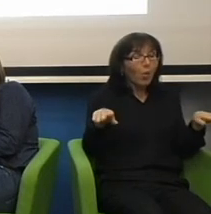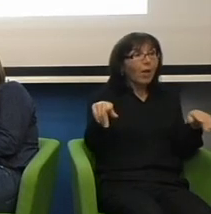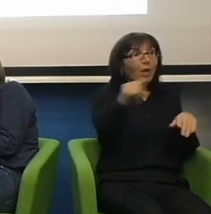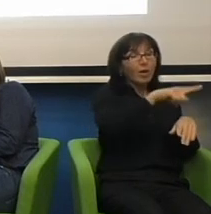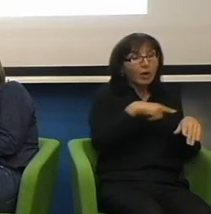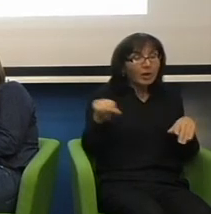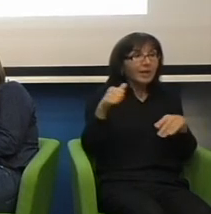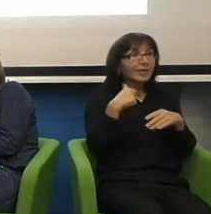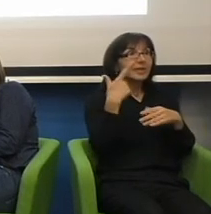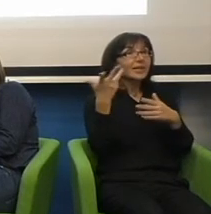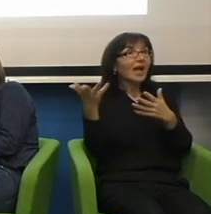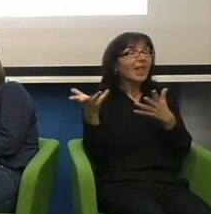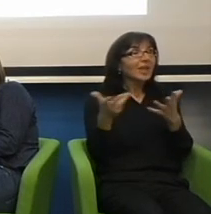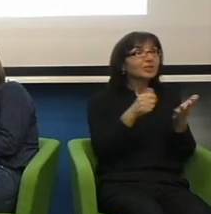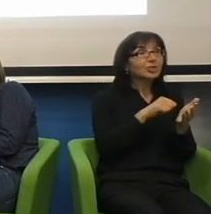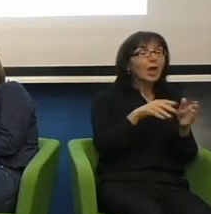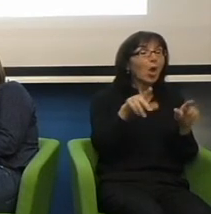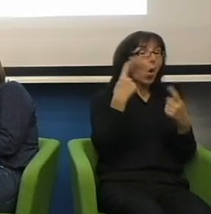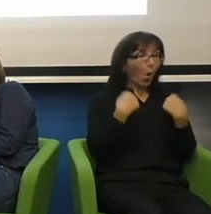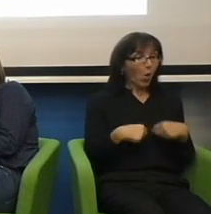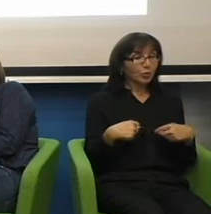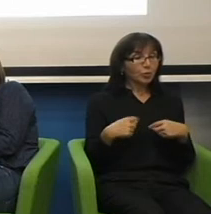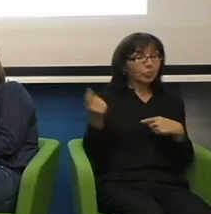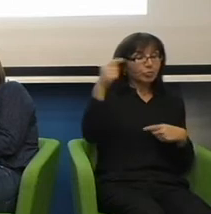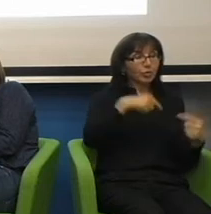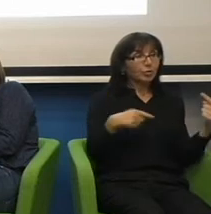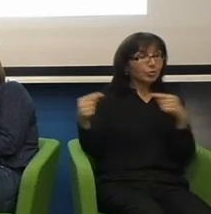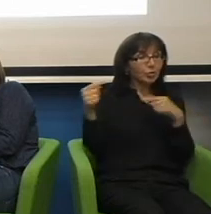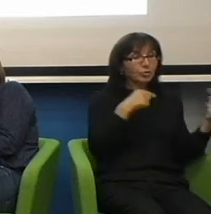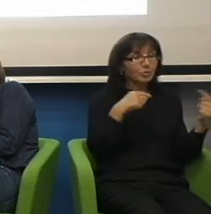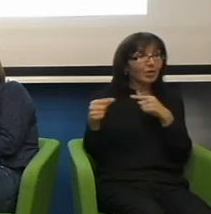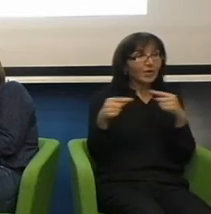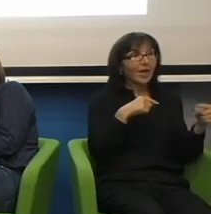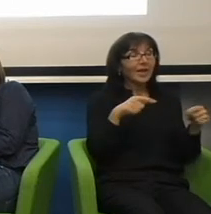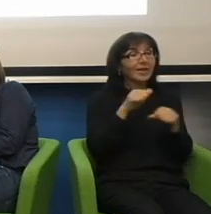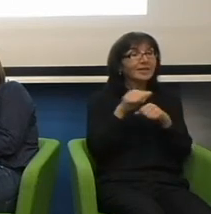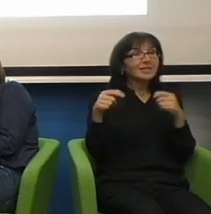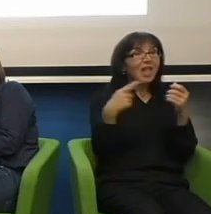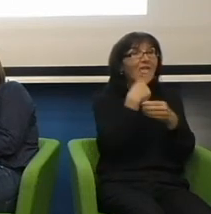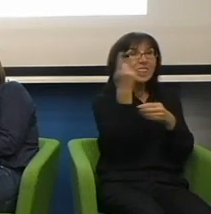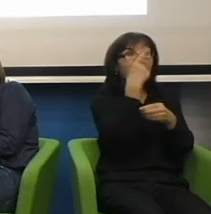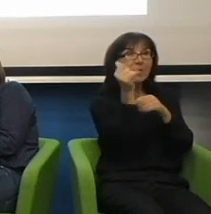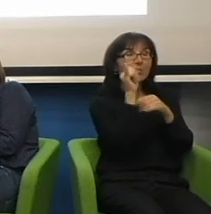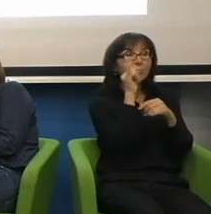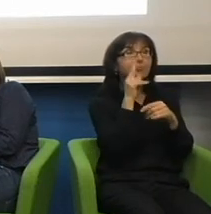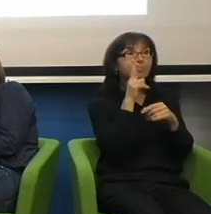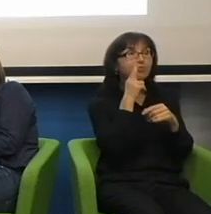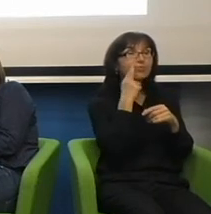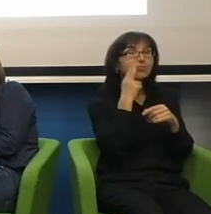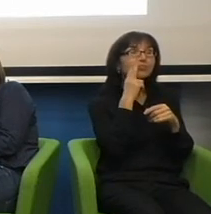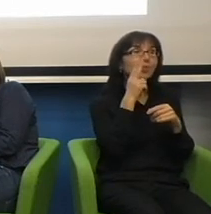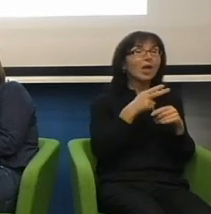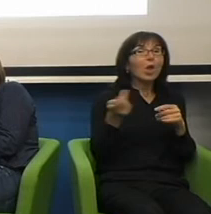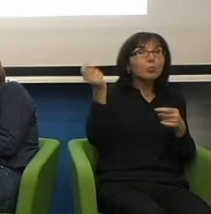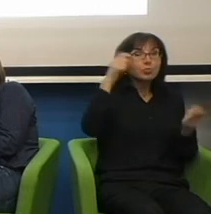się kilkanaście osób, które zawzięcie dyskutują. W pokoju jest siwo od dymu. Do Kuronia co chwilę przychodzą gońcy ze związkowymi dokumentami